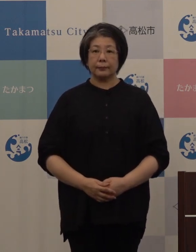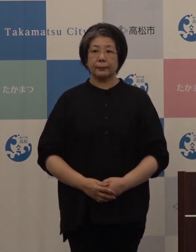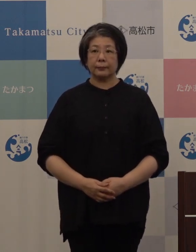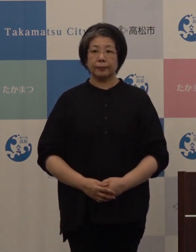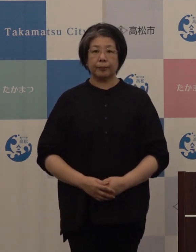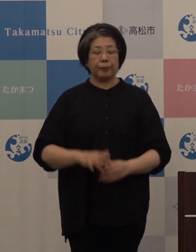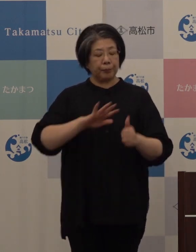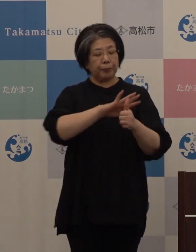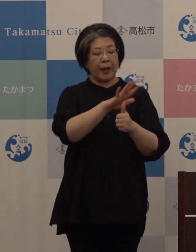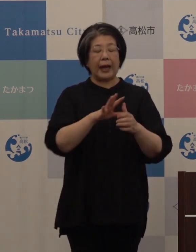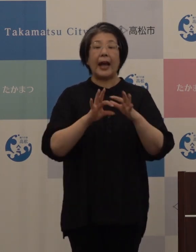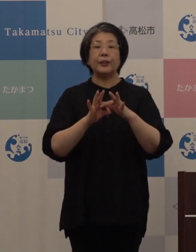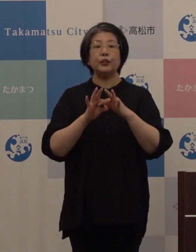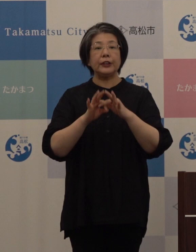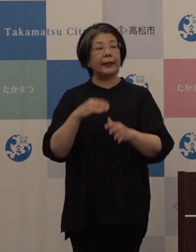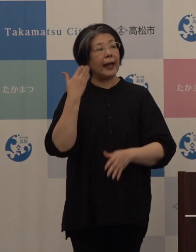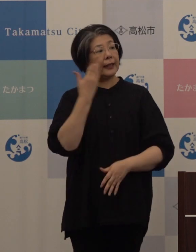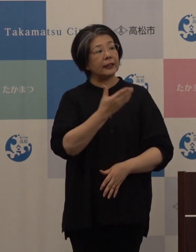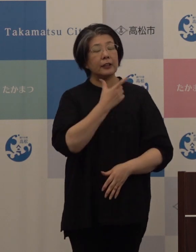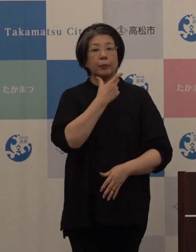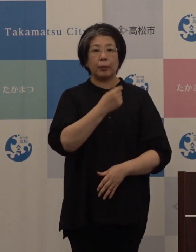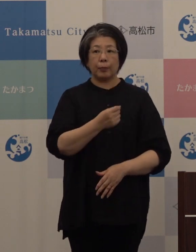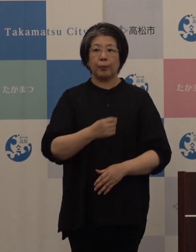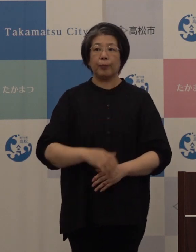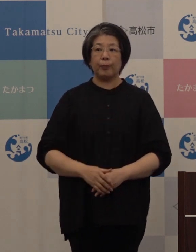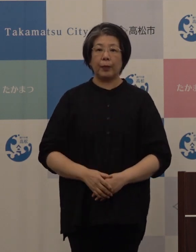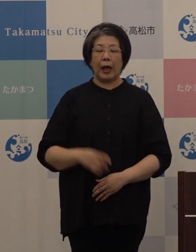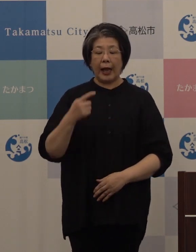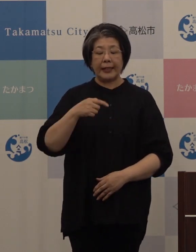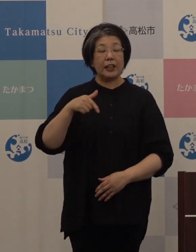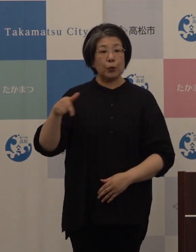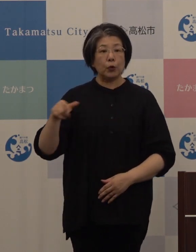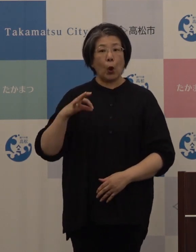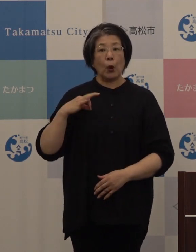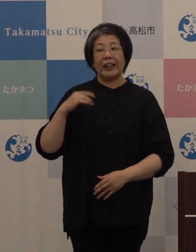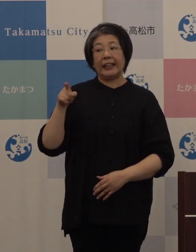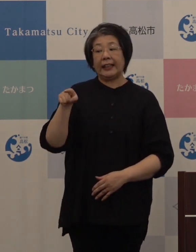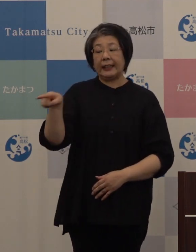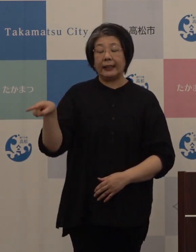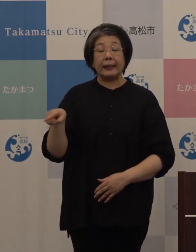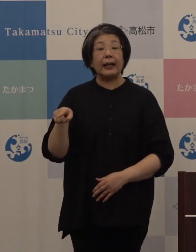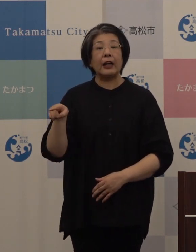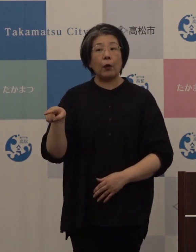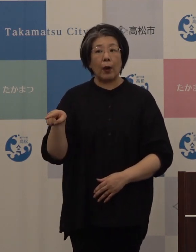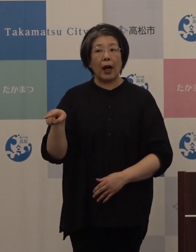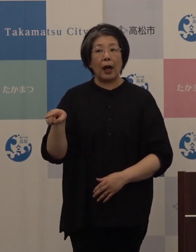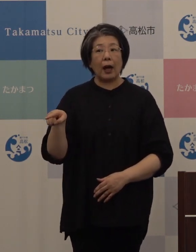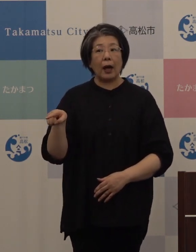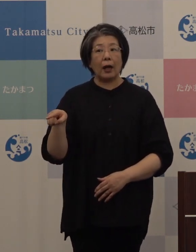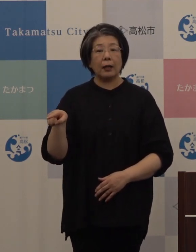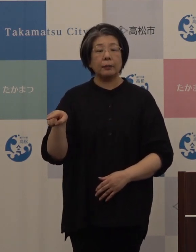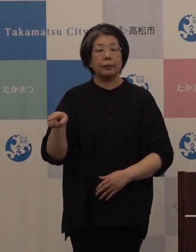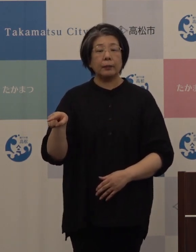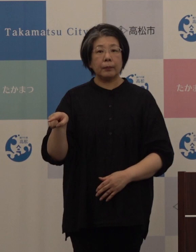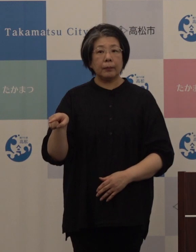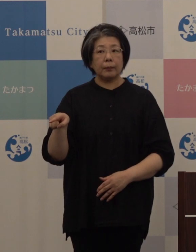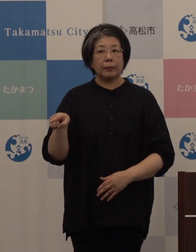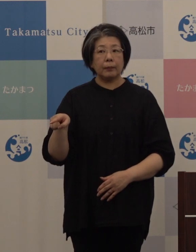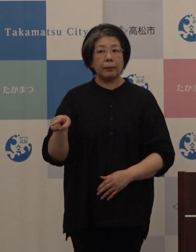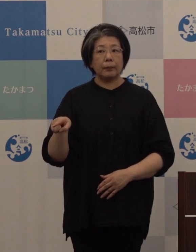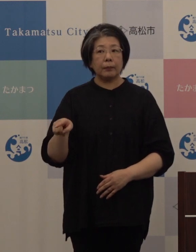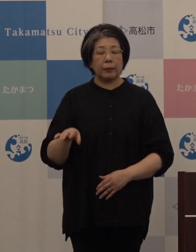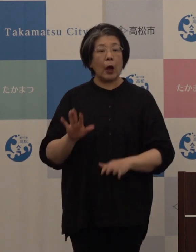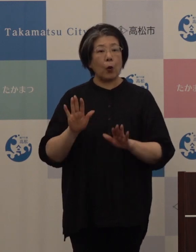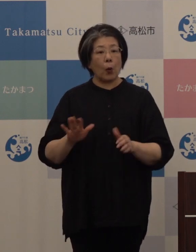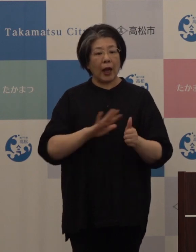パワハラについてなんですけれども、一部の議員からは今回の、パワハラと思われる言